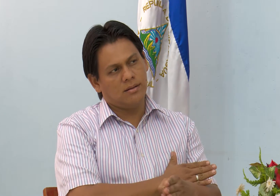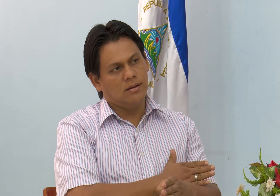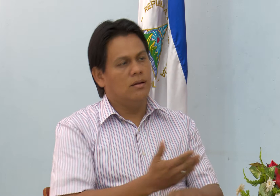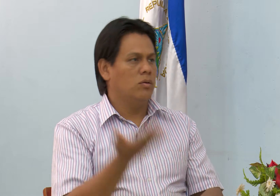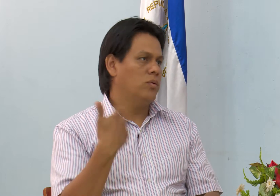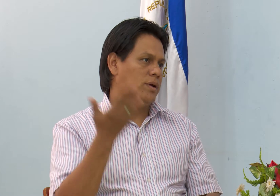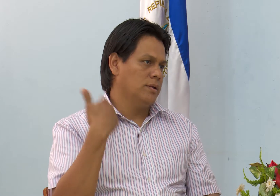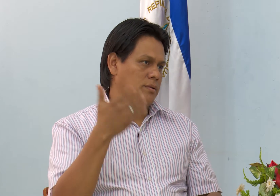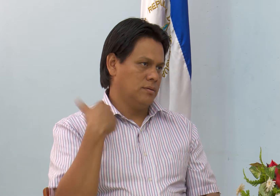Bueno,